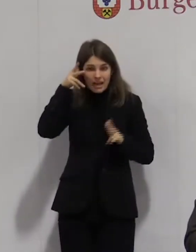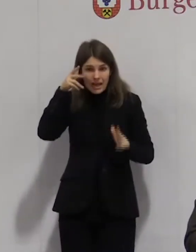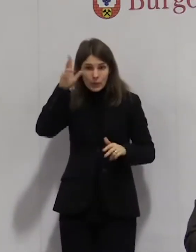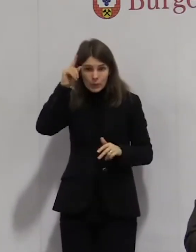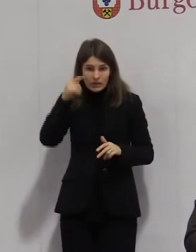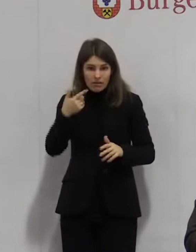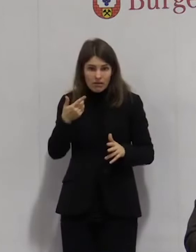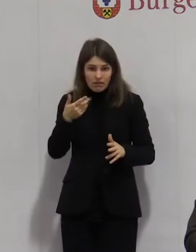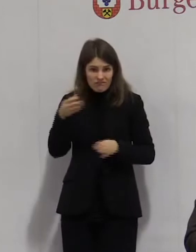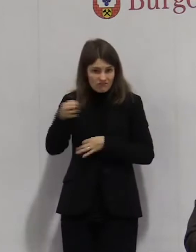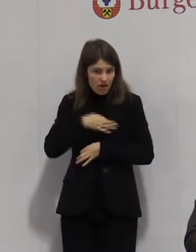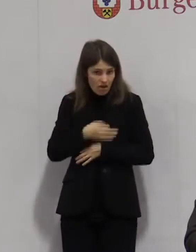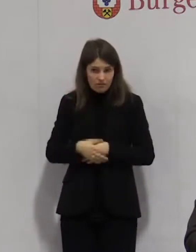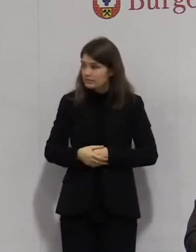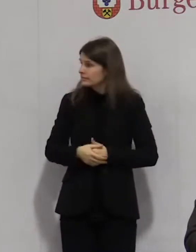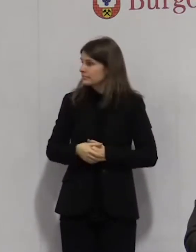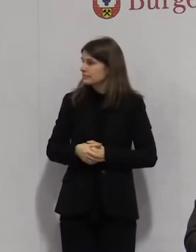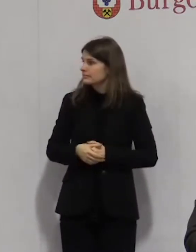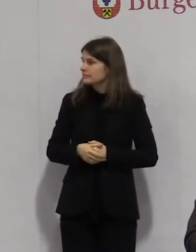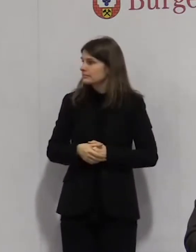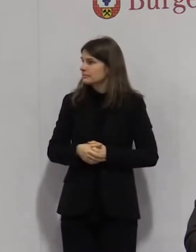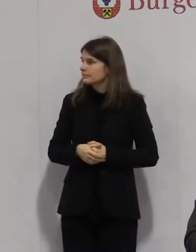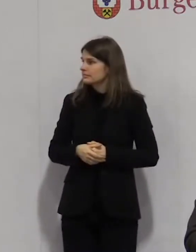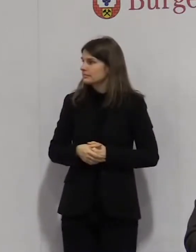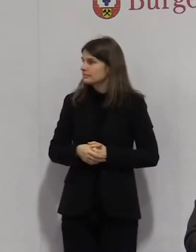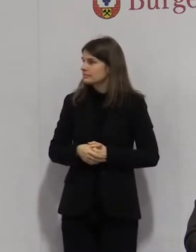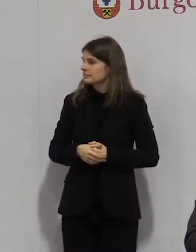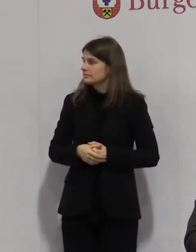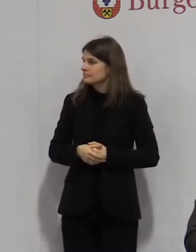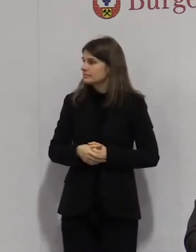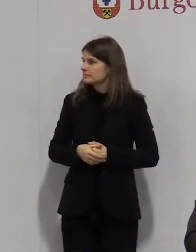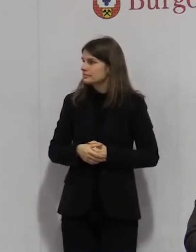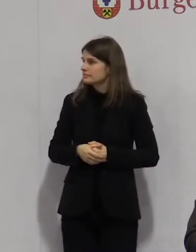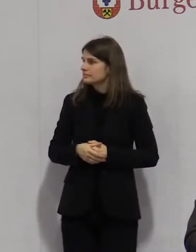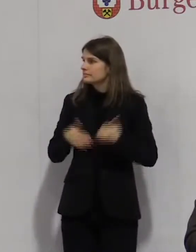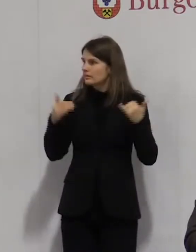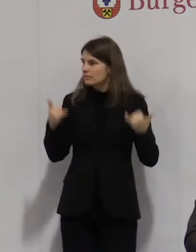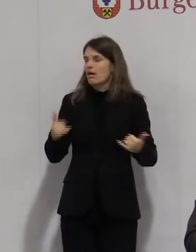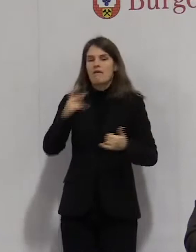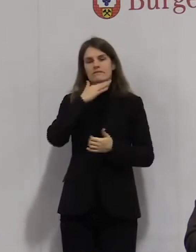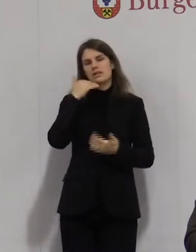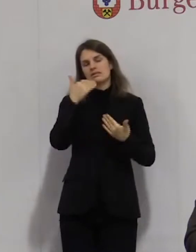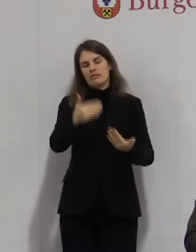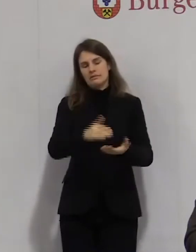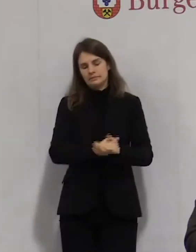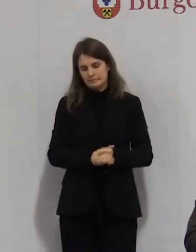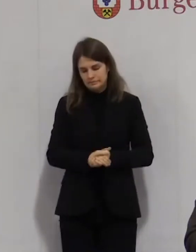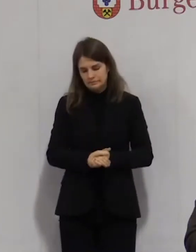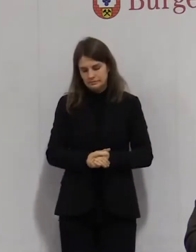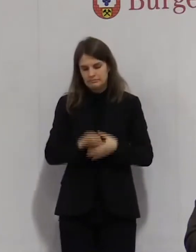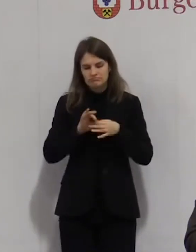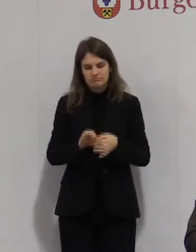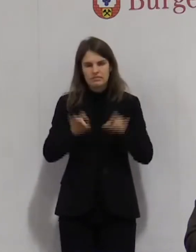fragen? Dann, ich schalte mal Ihr Mikrofon an. Ja, vielen Dank. Ich wollte mich ja nach dem